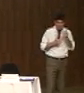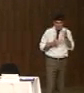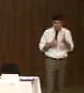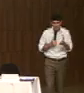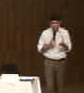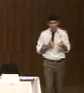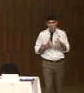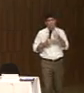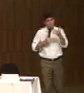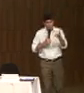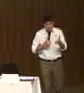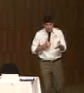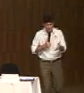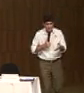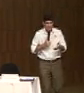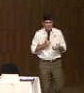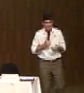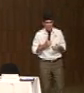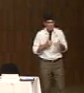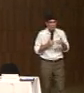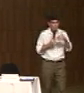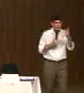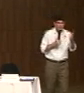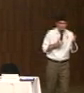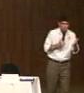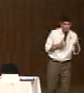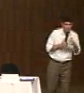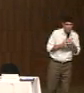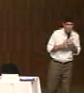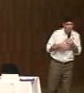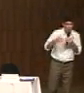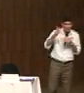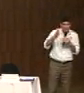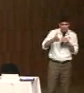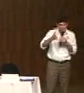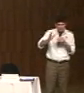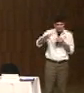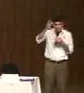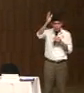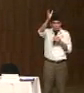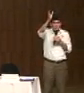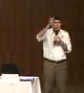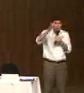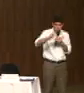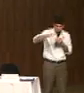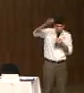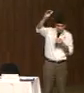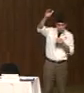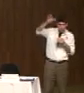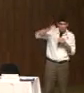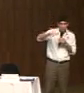e precisa aumentar o quadro, consequentemente a sala. Mudanças de condições, o arquivo que a gente tem hoje é um